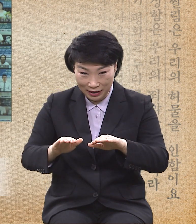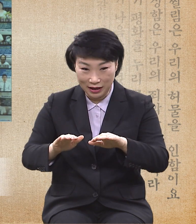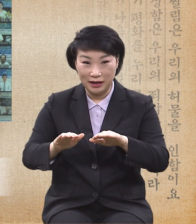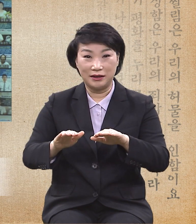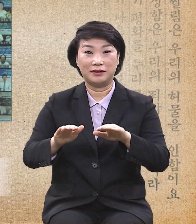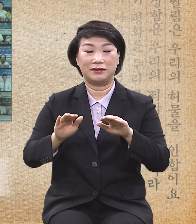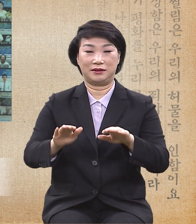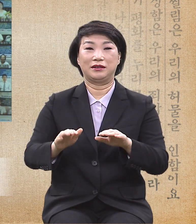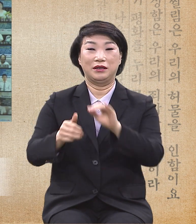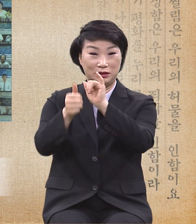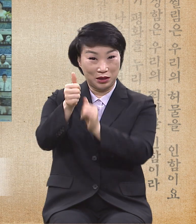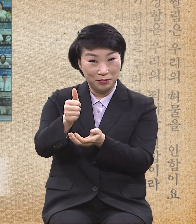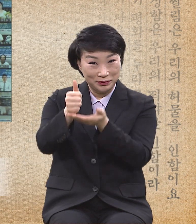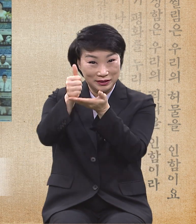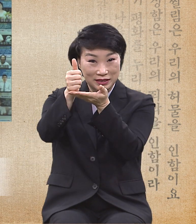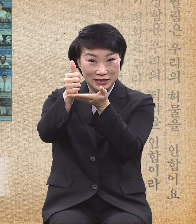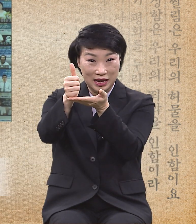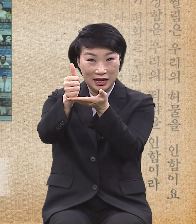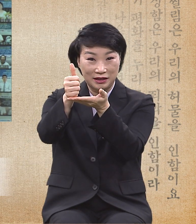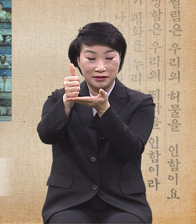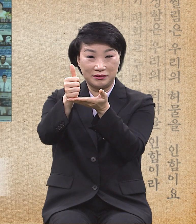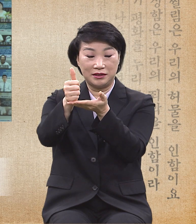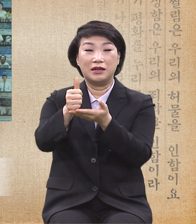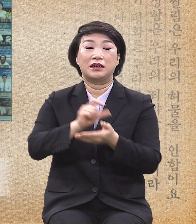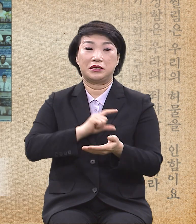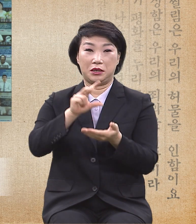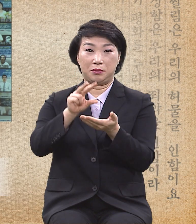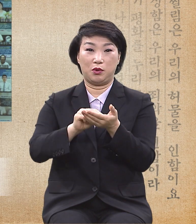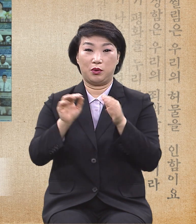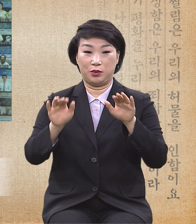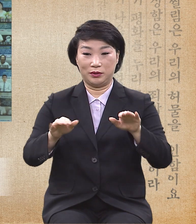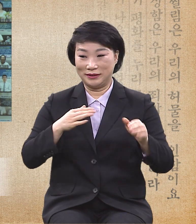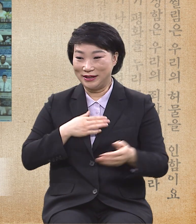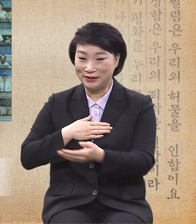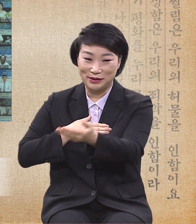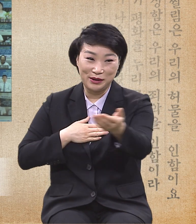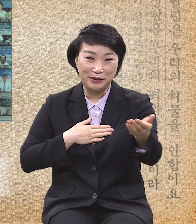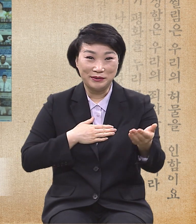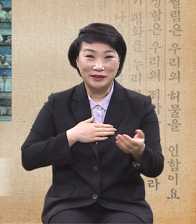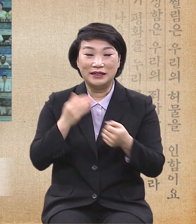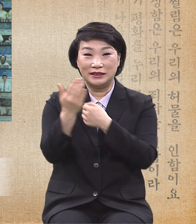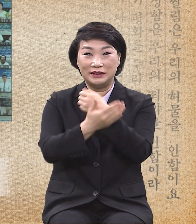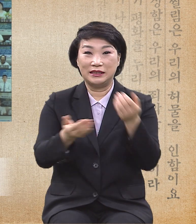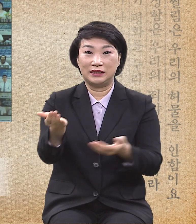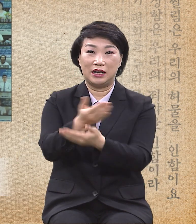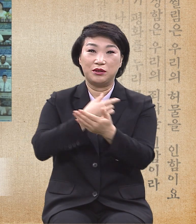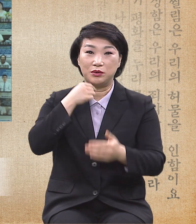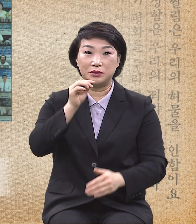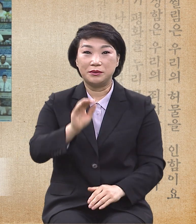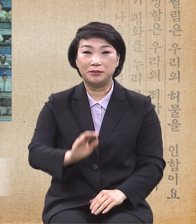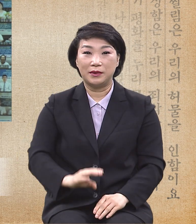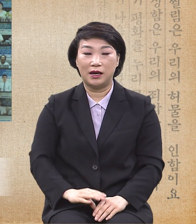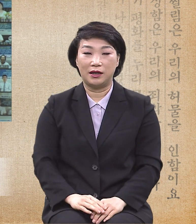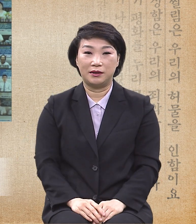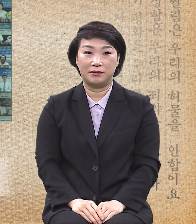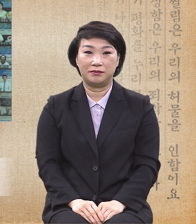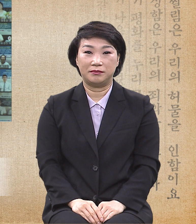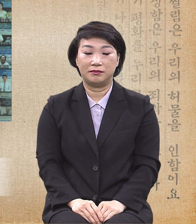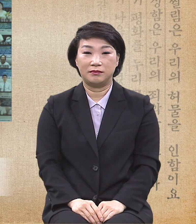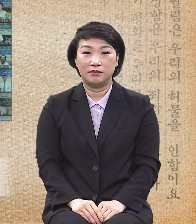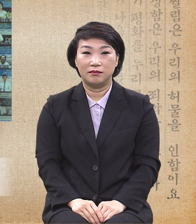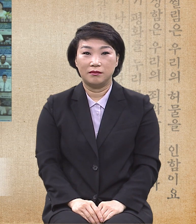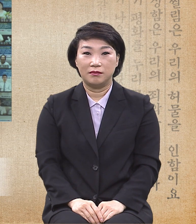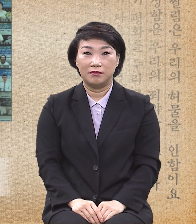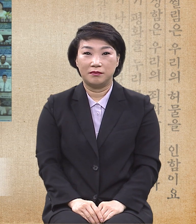경배하고 섬기자, 이와 같은 제목으로 은혜를 나누려고 합니다.